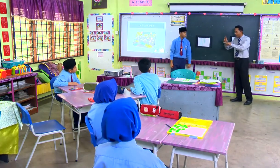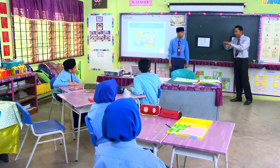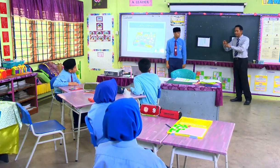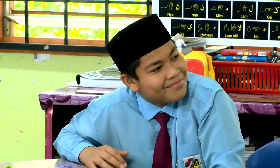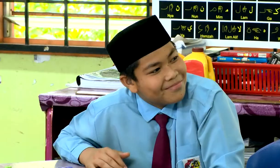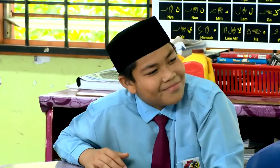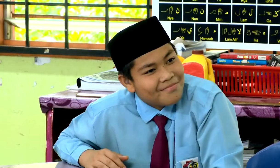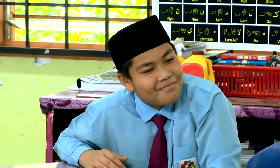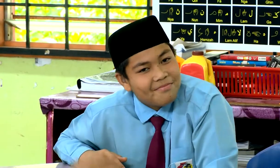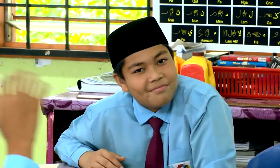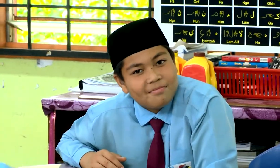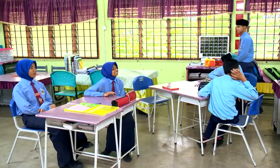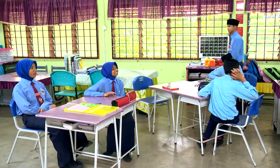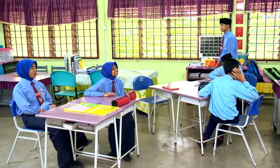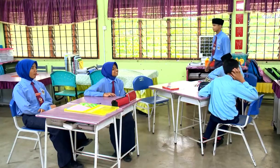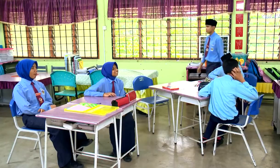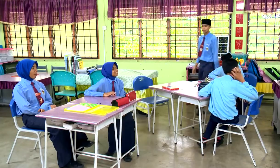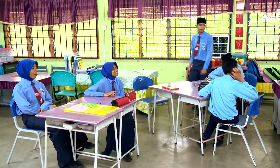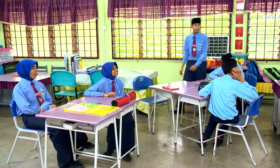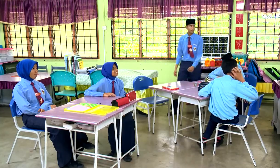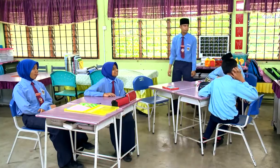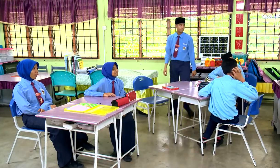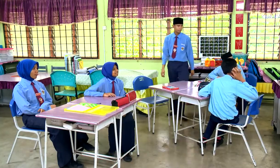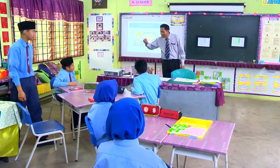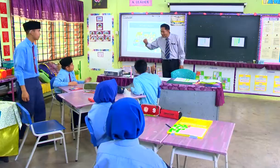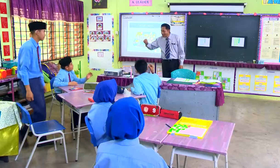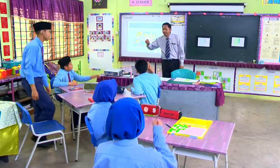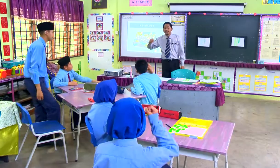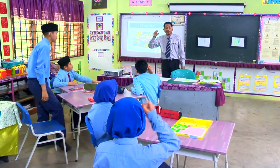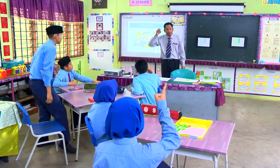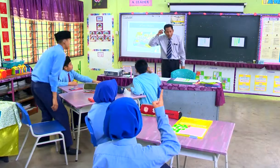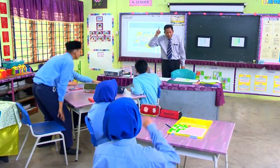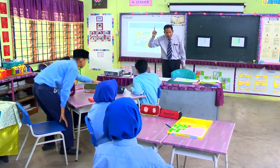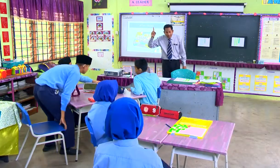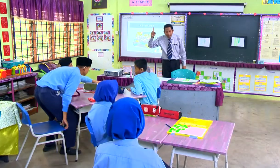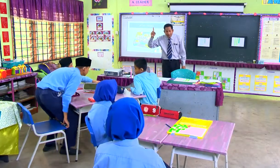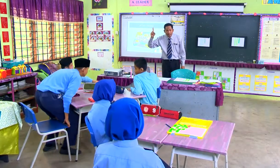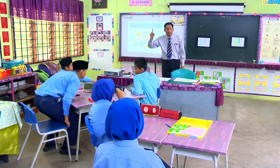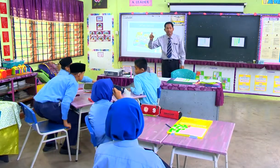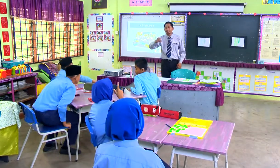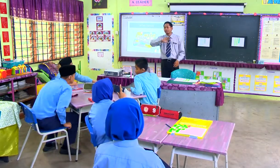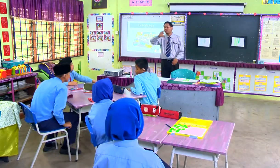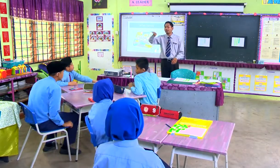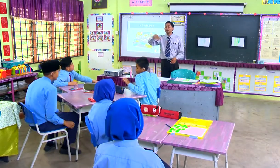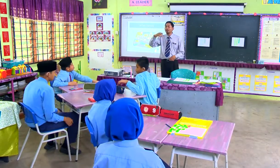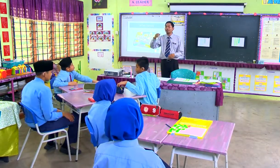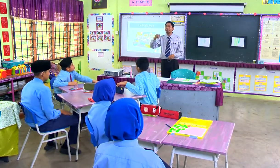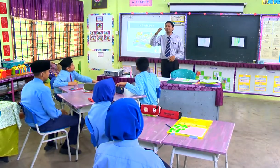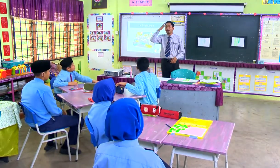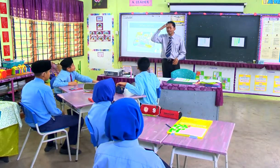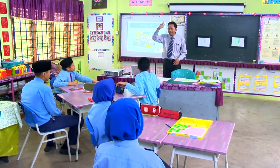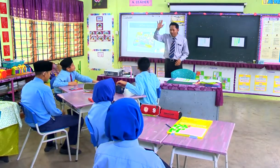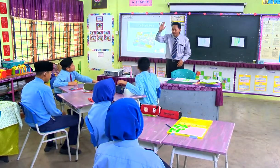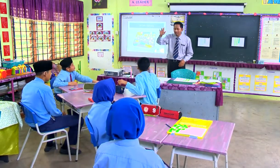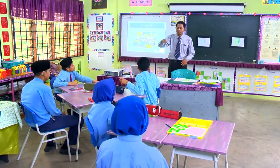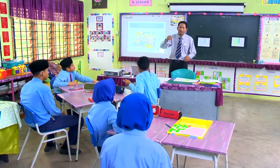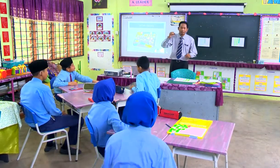duduk. Okey, dah faham murid-murid? Faham. Dah faham? Okey, semua ni pandai dah. Sudah